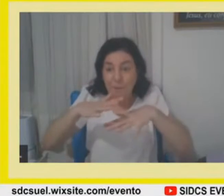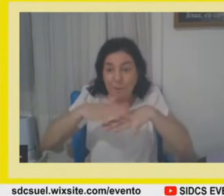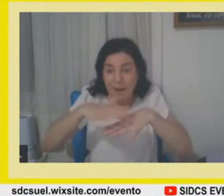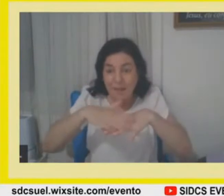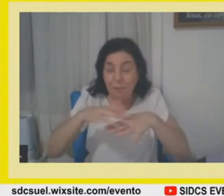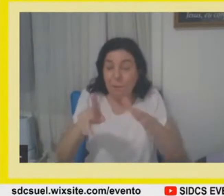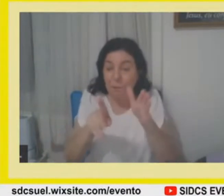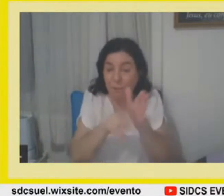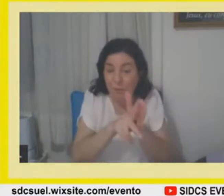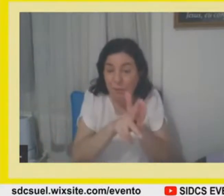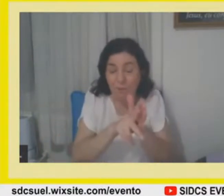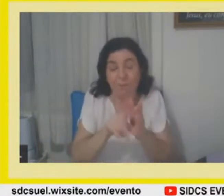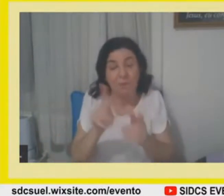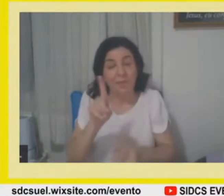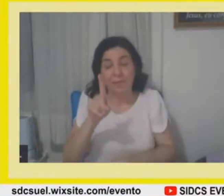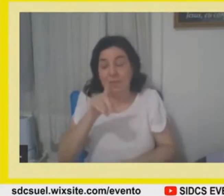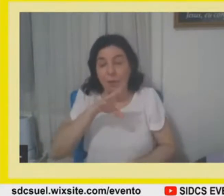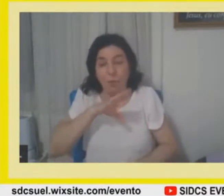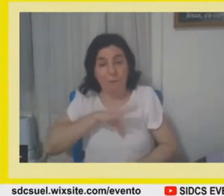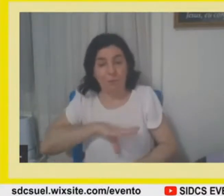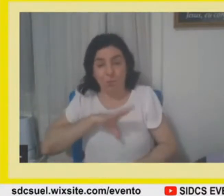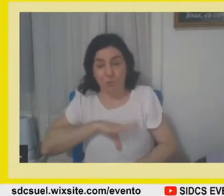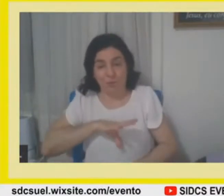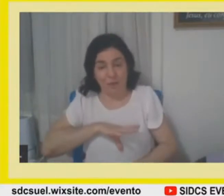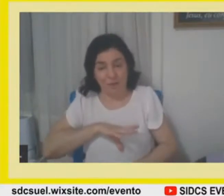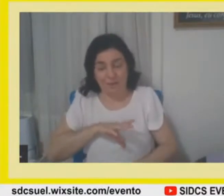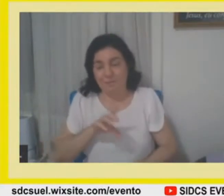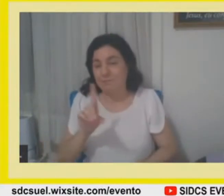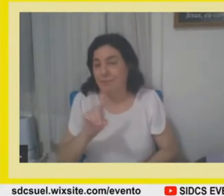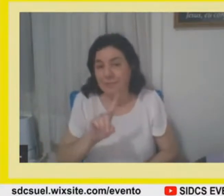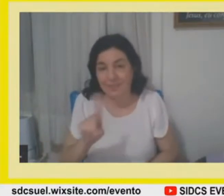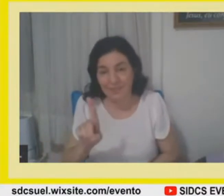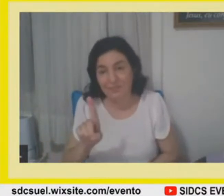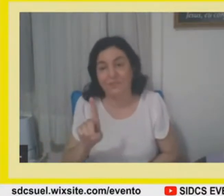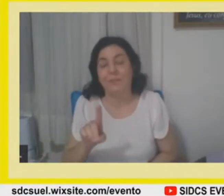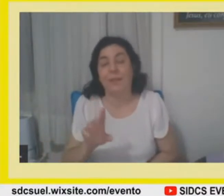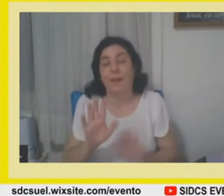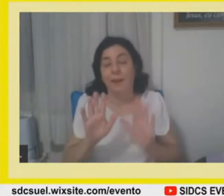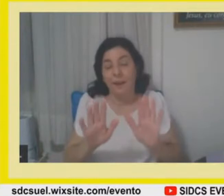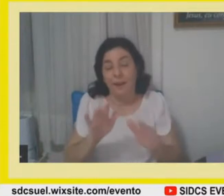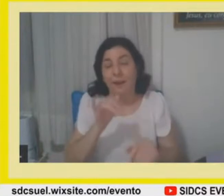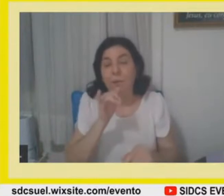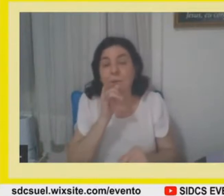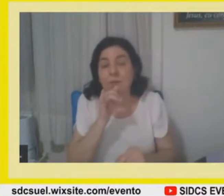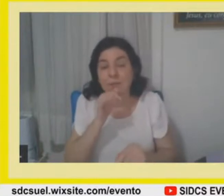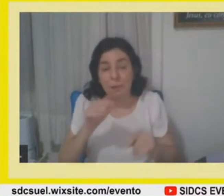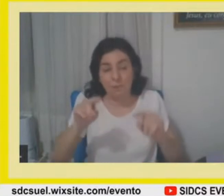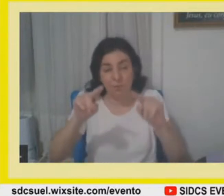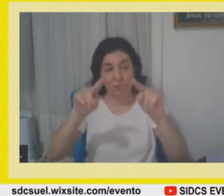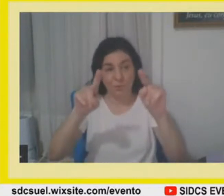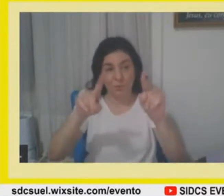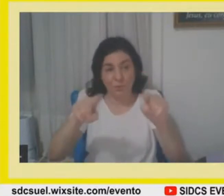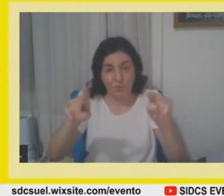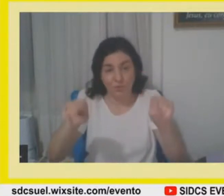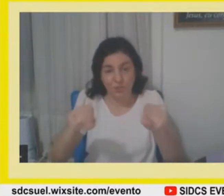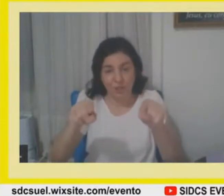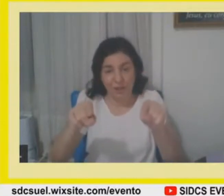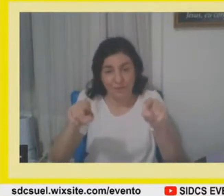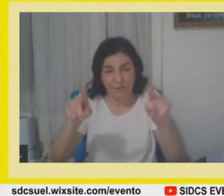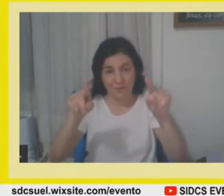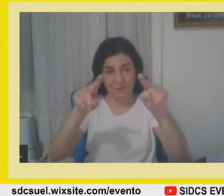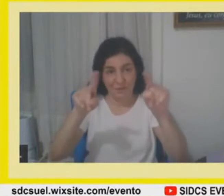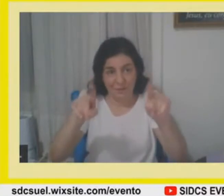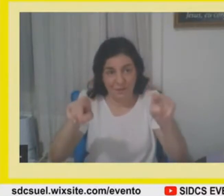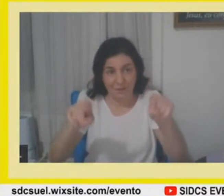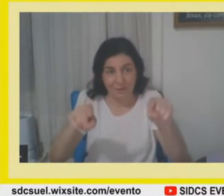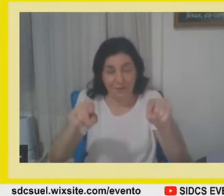É a família. Quem é diferente não entra. É só a família. Por exemplo, só a matemática, português, significados